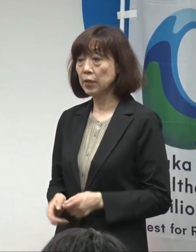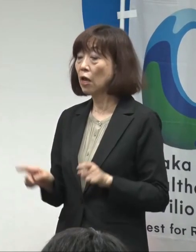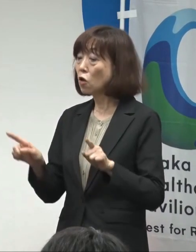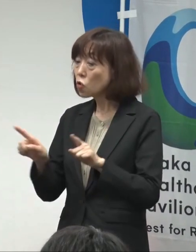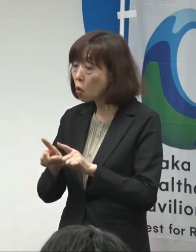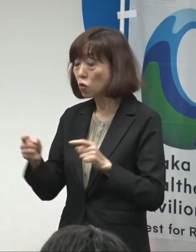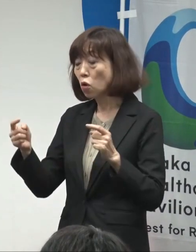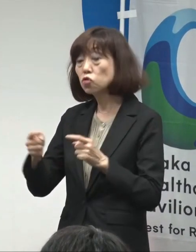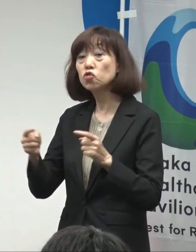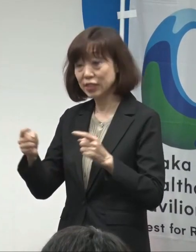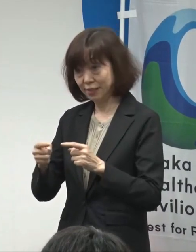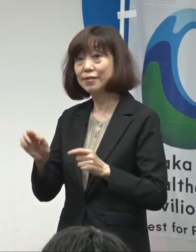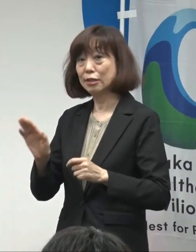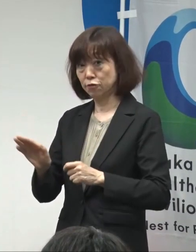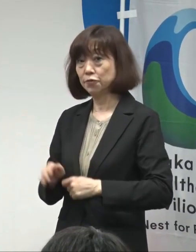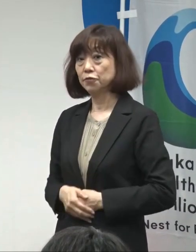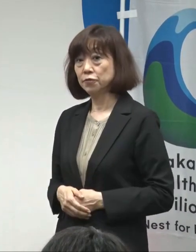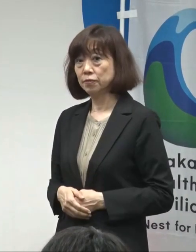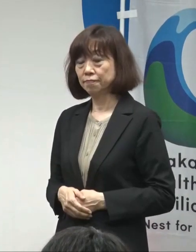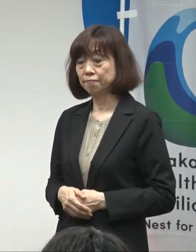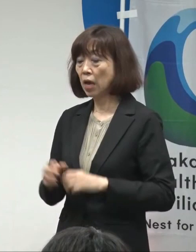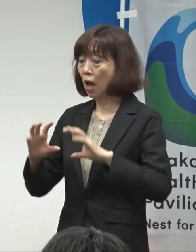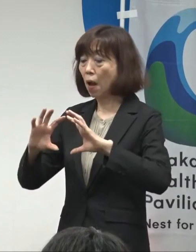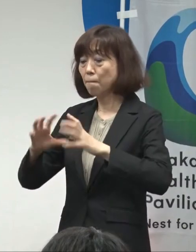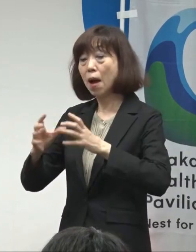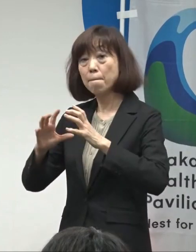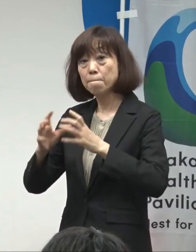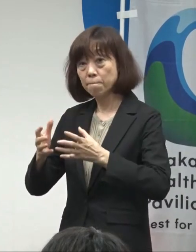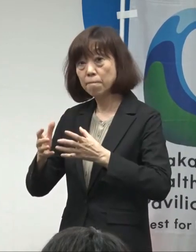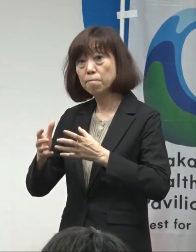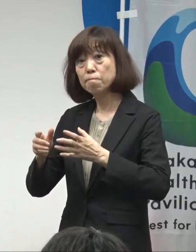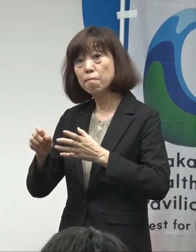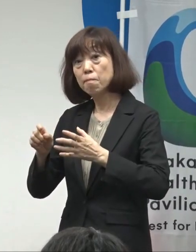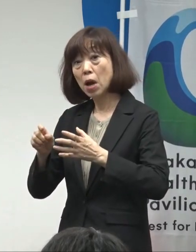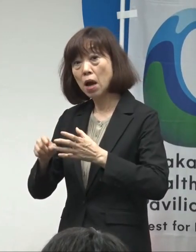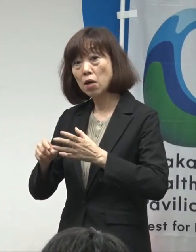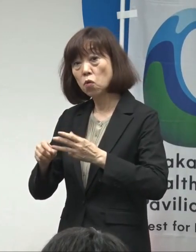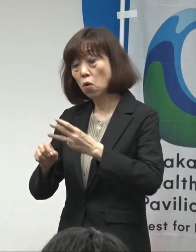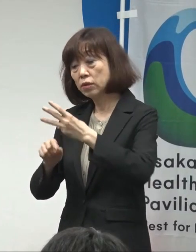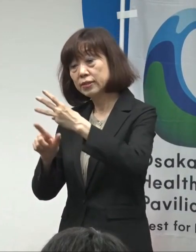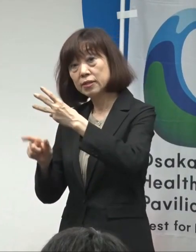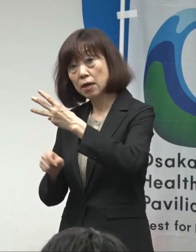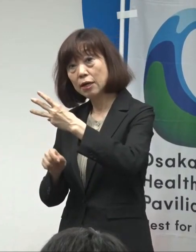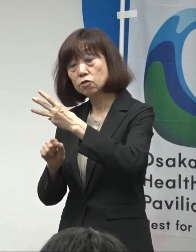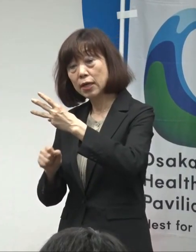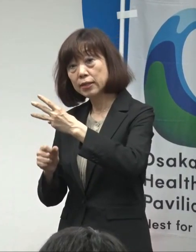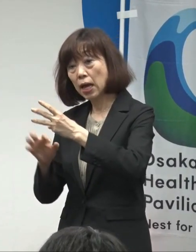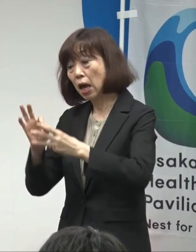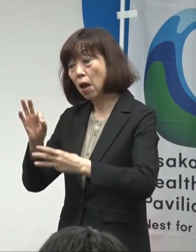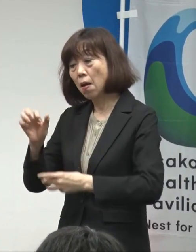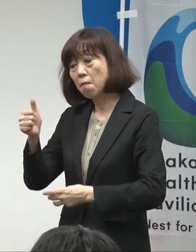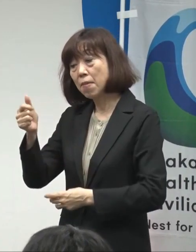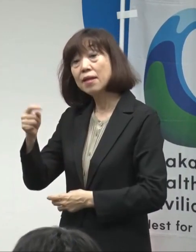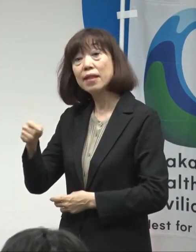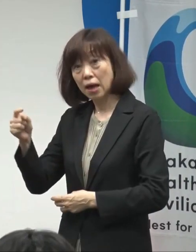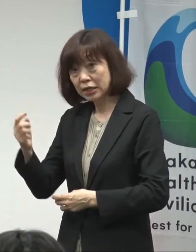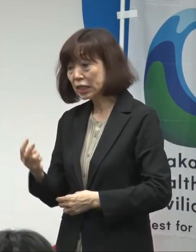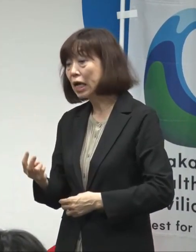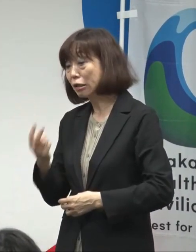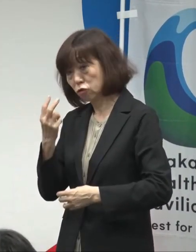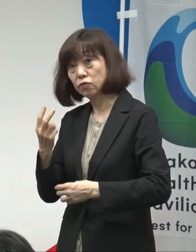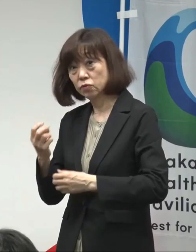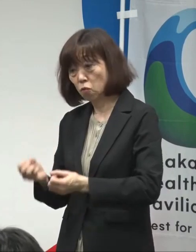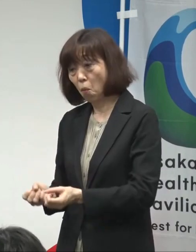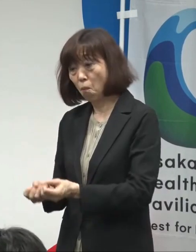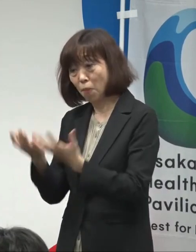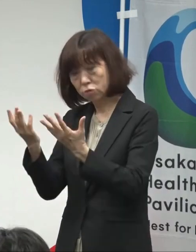共同通信の鶴留と申します。万博 の、 あの先、3月にあったあのメタンガスによるあの爆発事故の件で伺